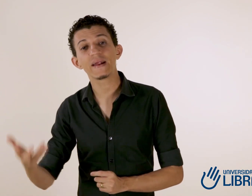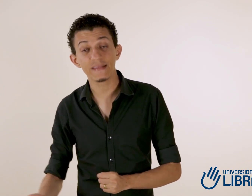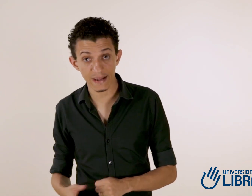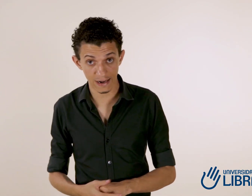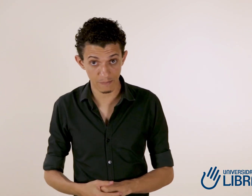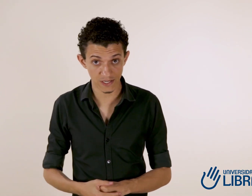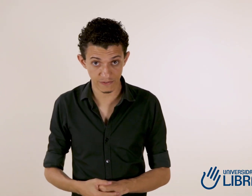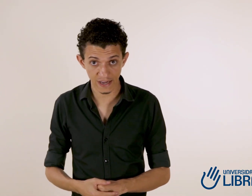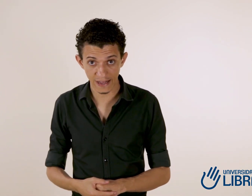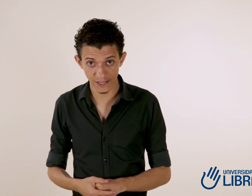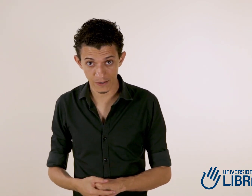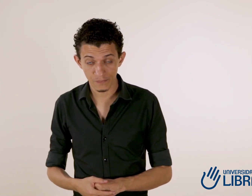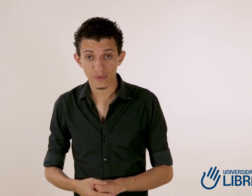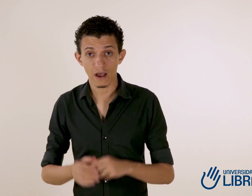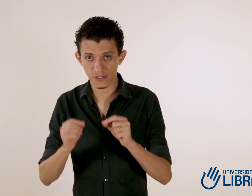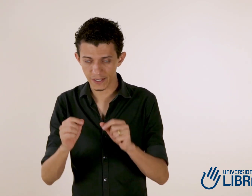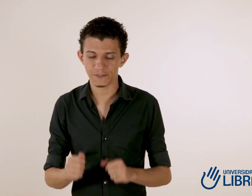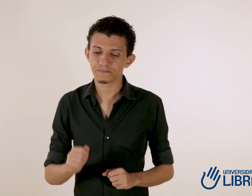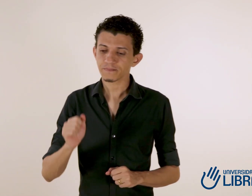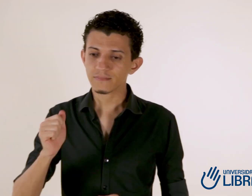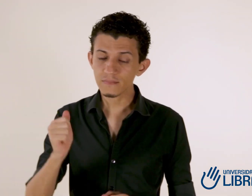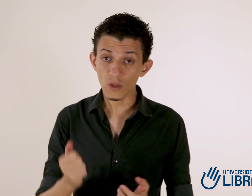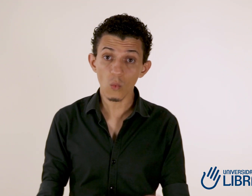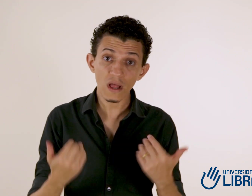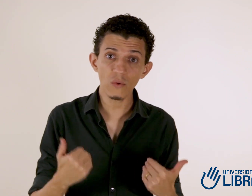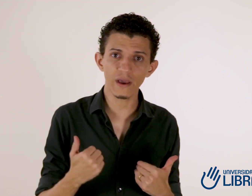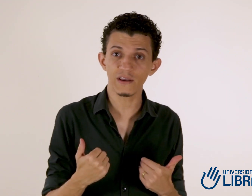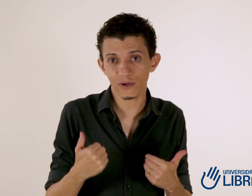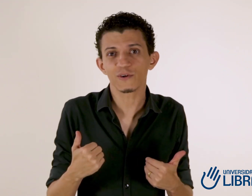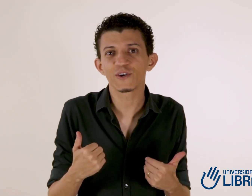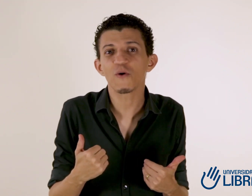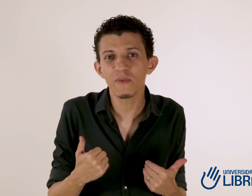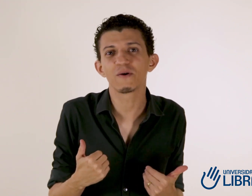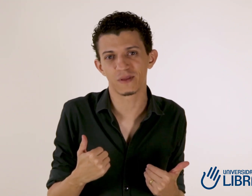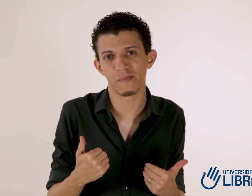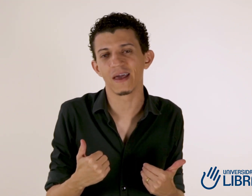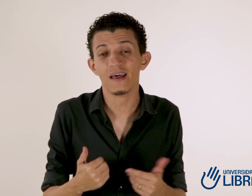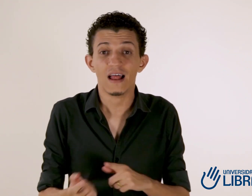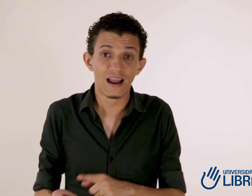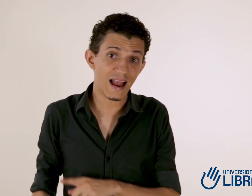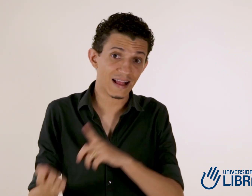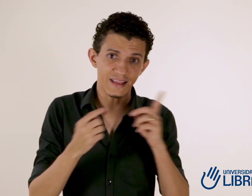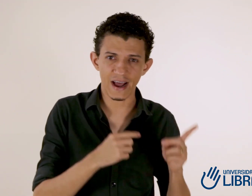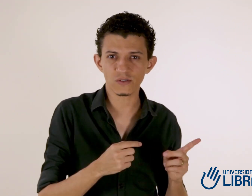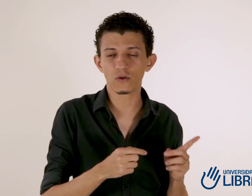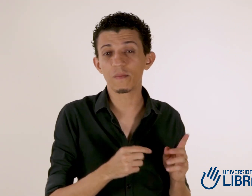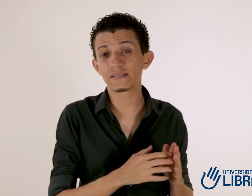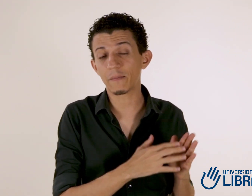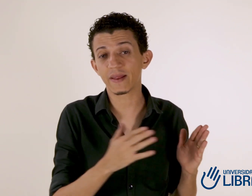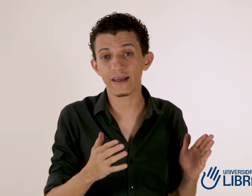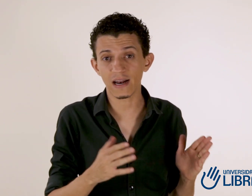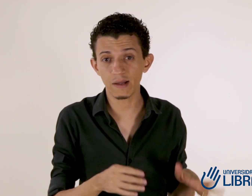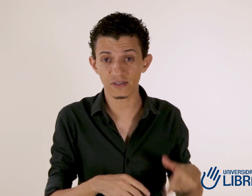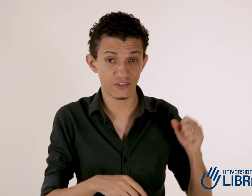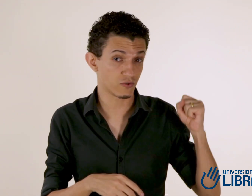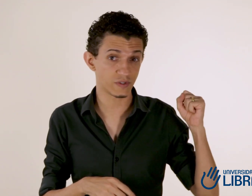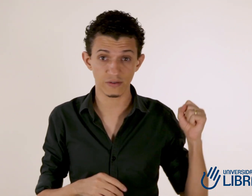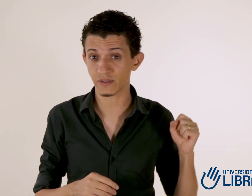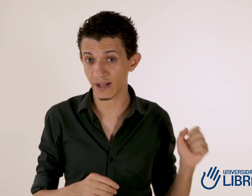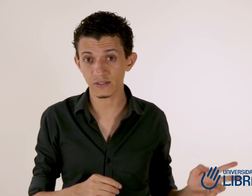aprender a Libras de verdade? É o seguinte, isso aconteceu comigo também. Lá atrás, quando eu comecei a aprender a Libras, fiz cursinhos